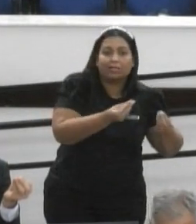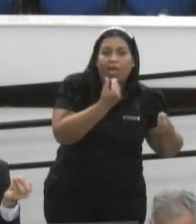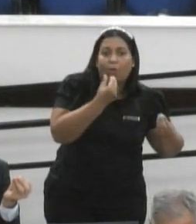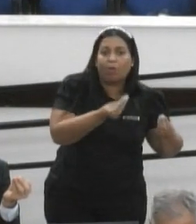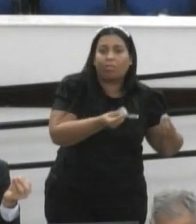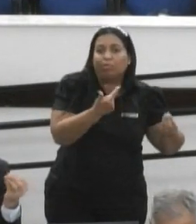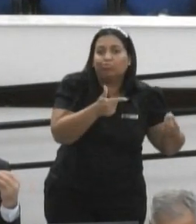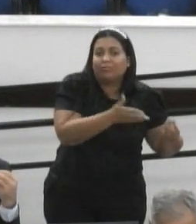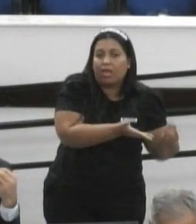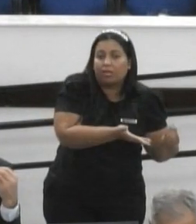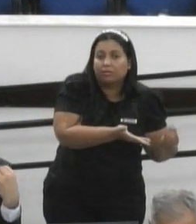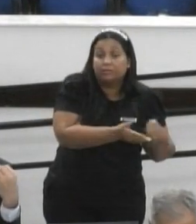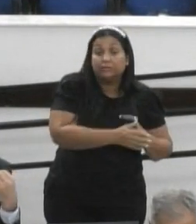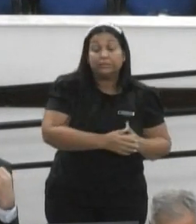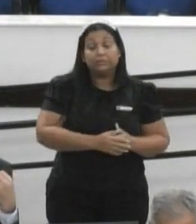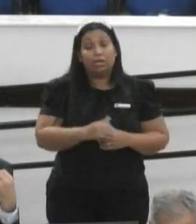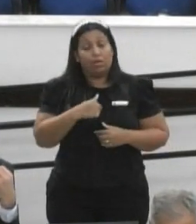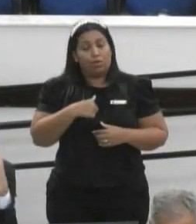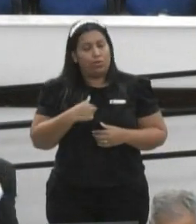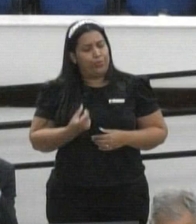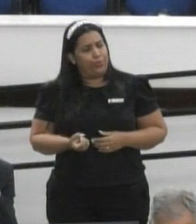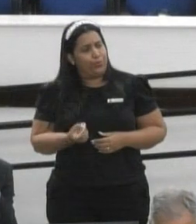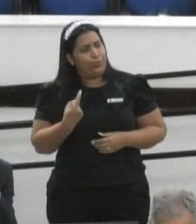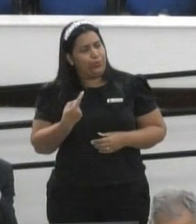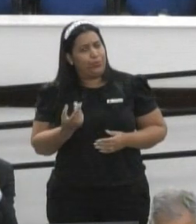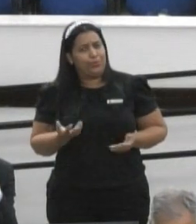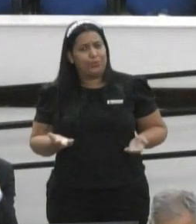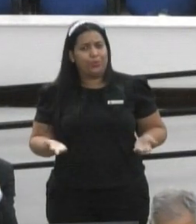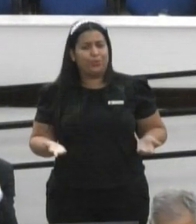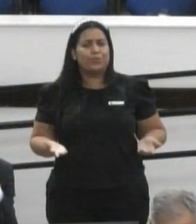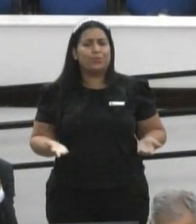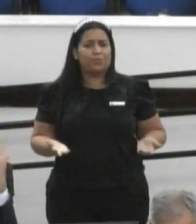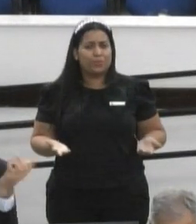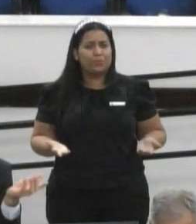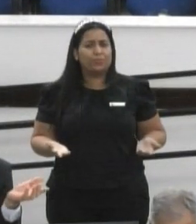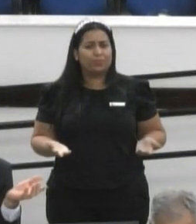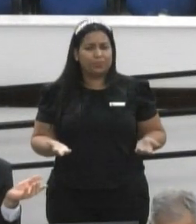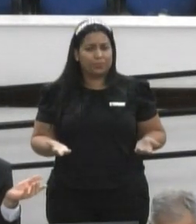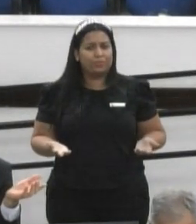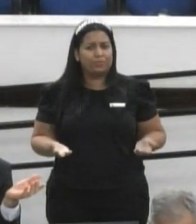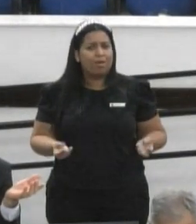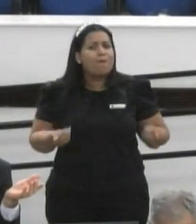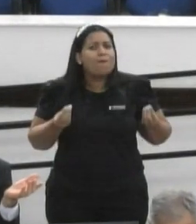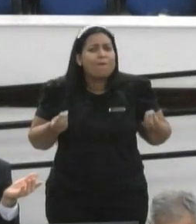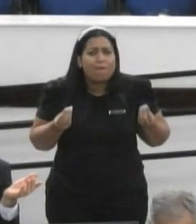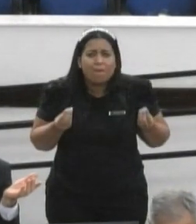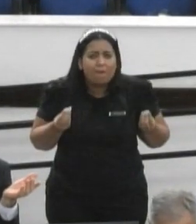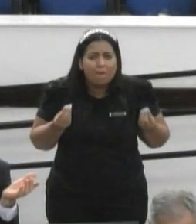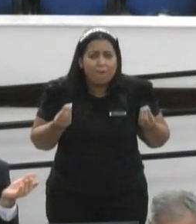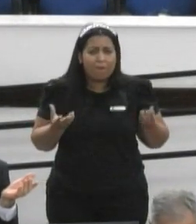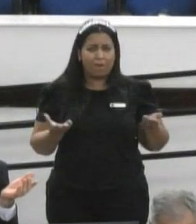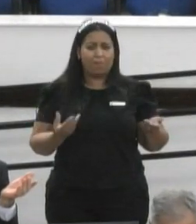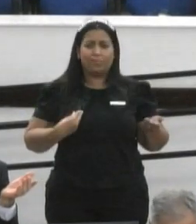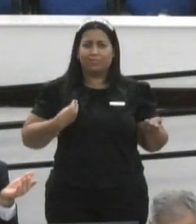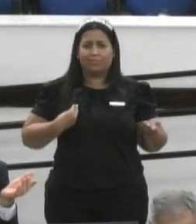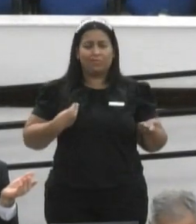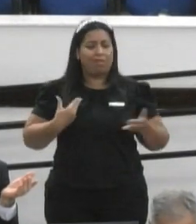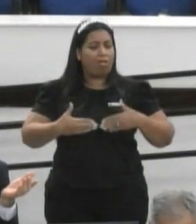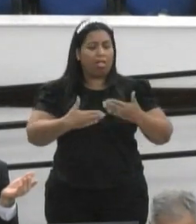sério. E eu fico abismado assim, como é que a gente consegue conviver com